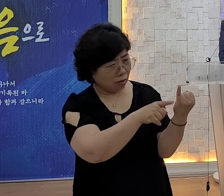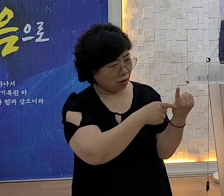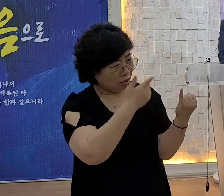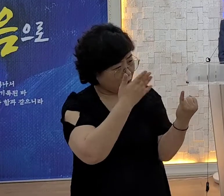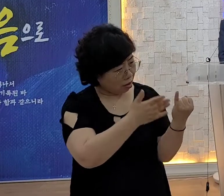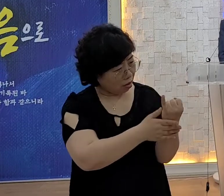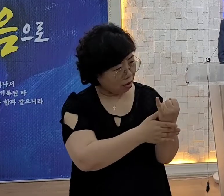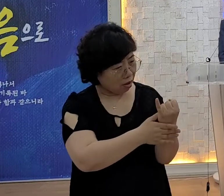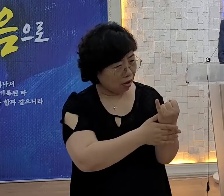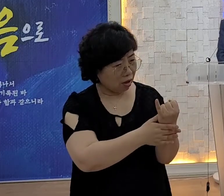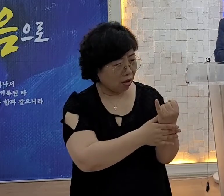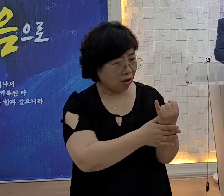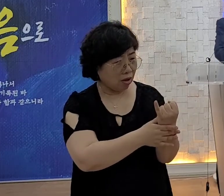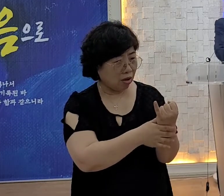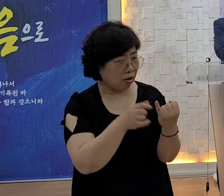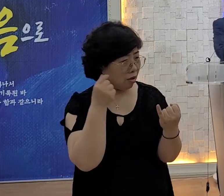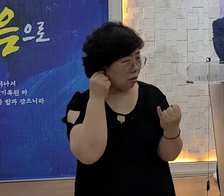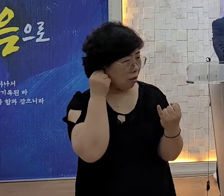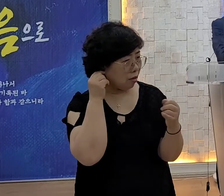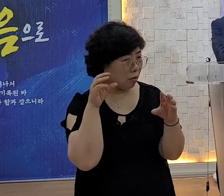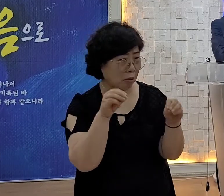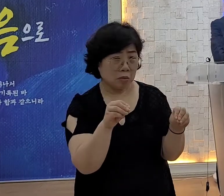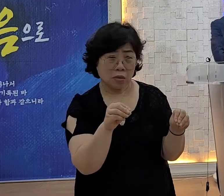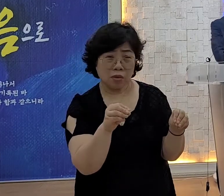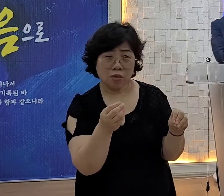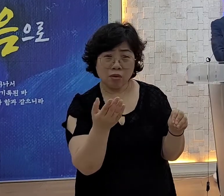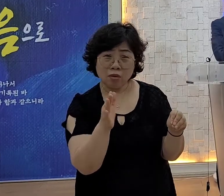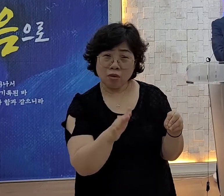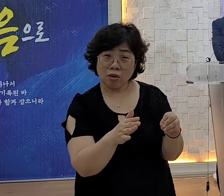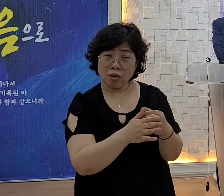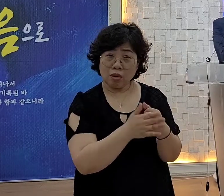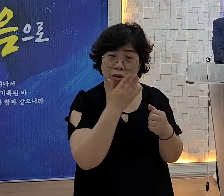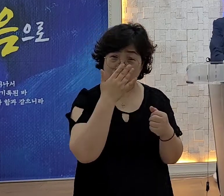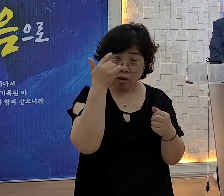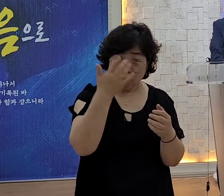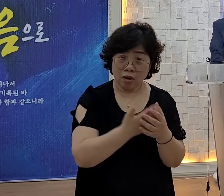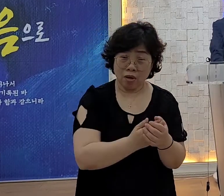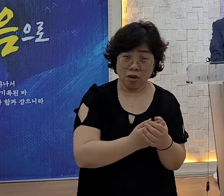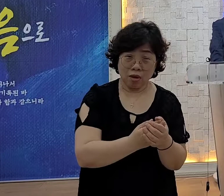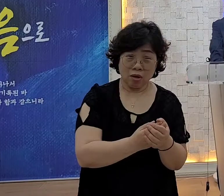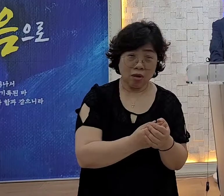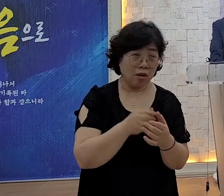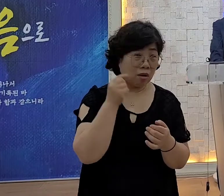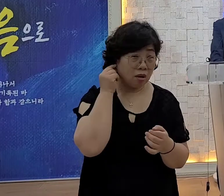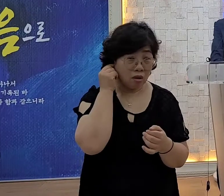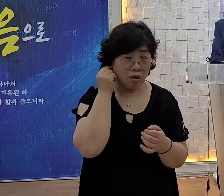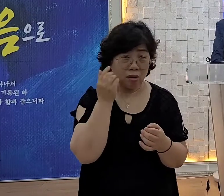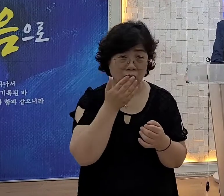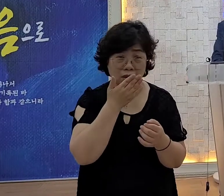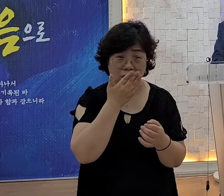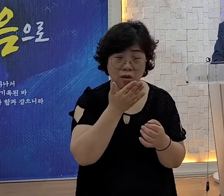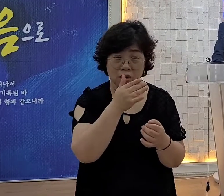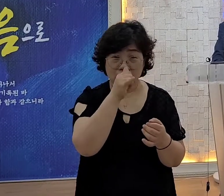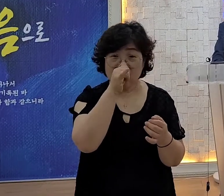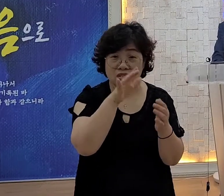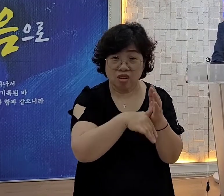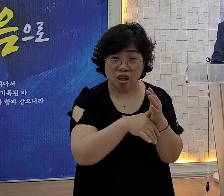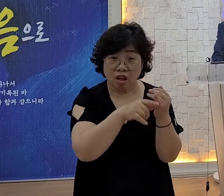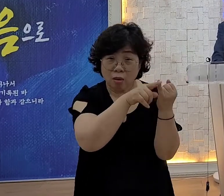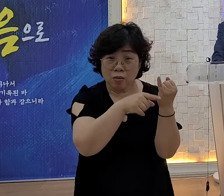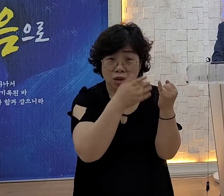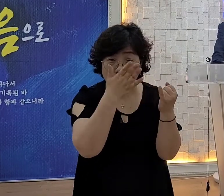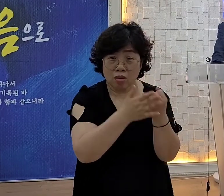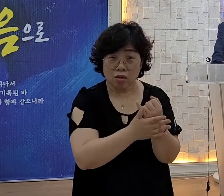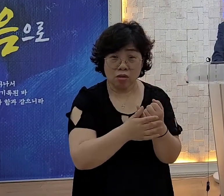폐경기. 여자들이 아이를 낳으려면 이게 그 월경을 해야 되죠. 근데 그게 폐경기 끝났단